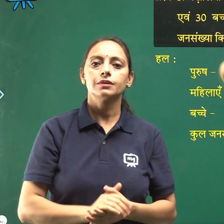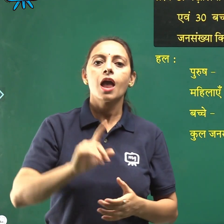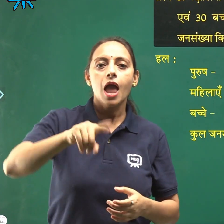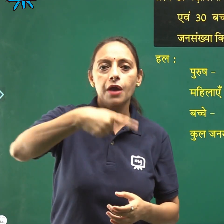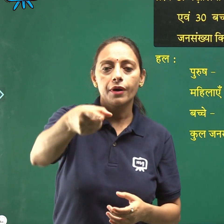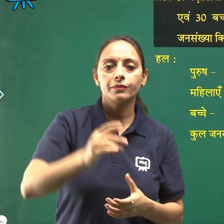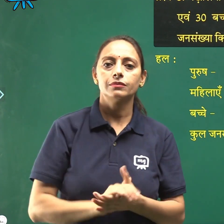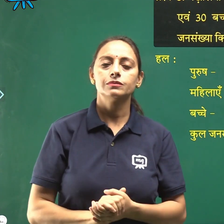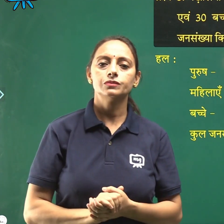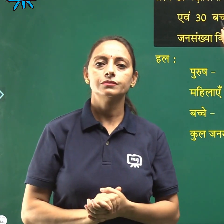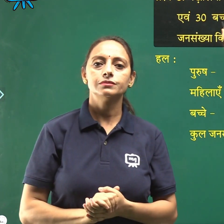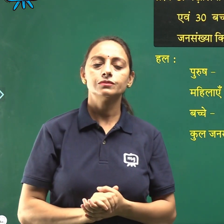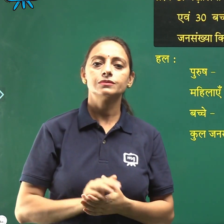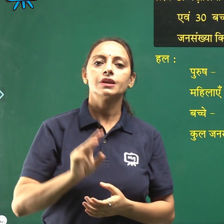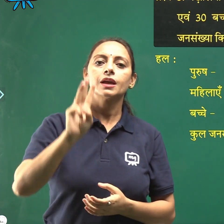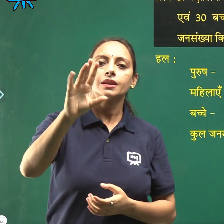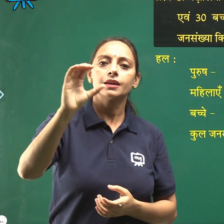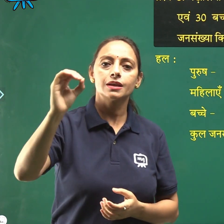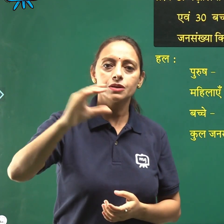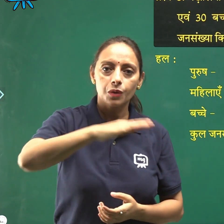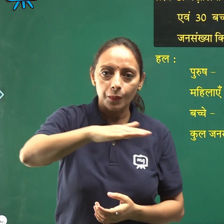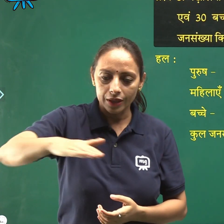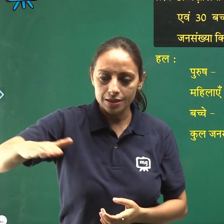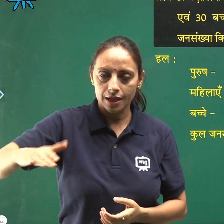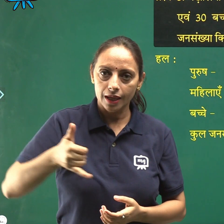एवं 30 बच्चे हैं,